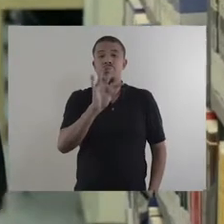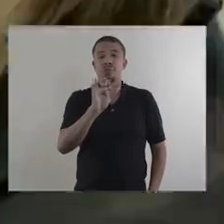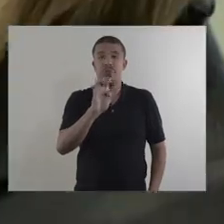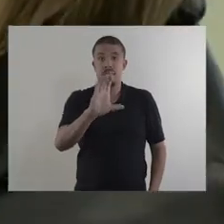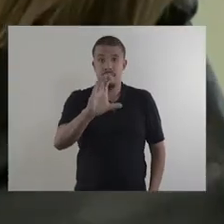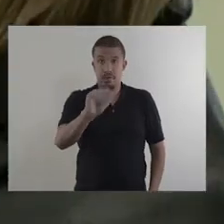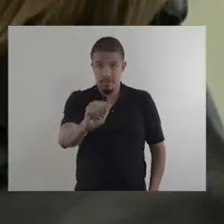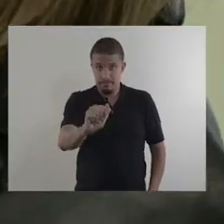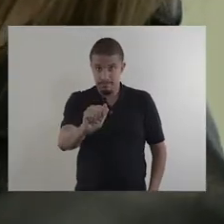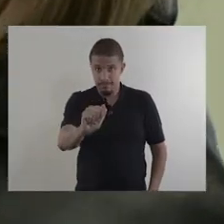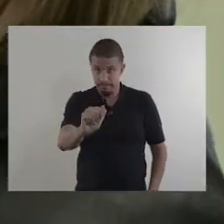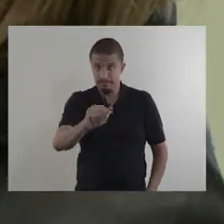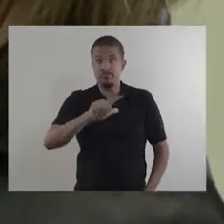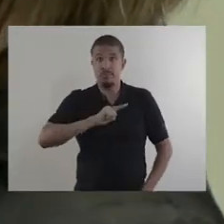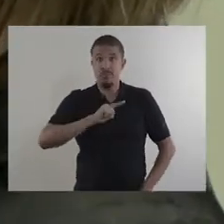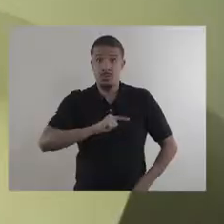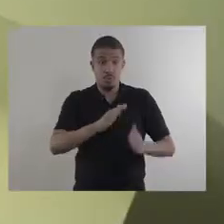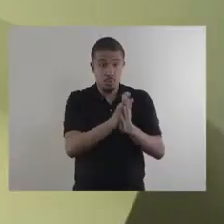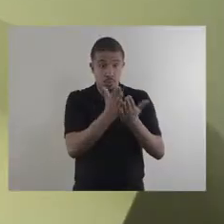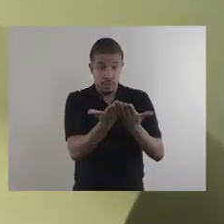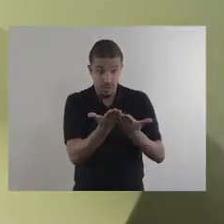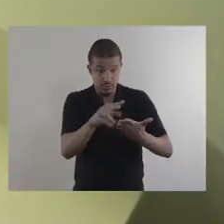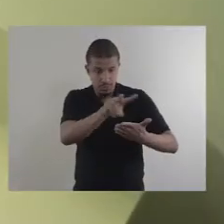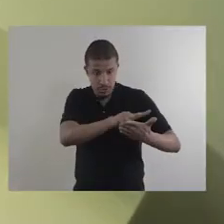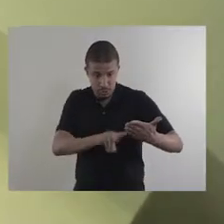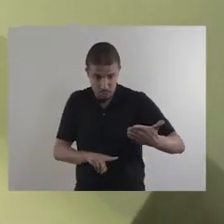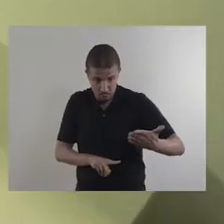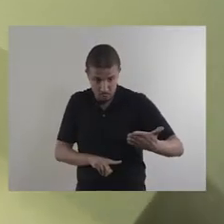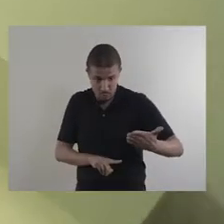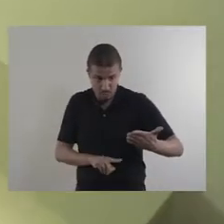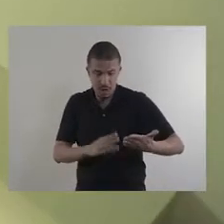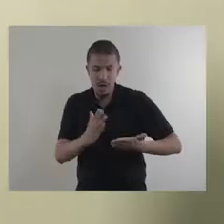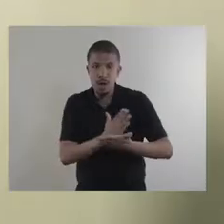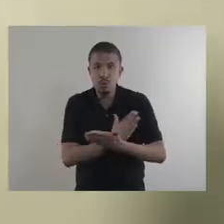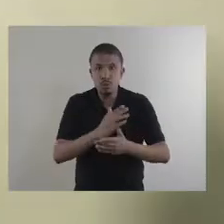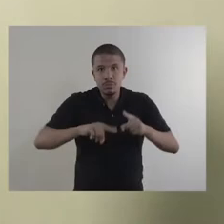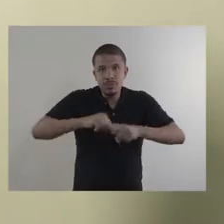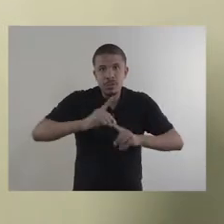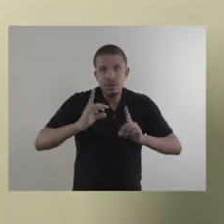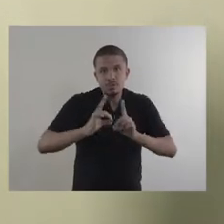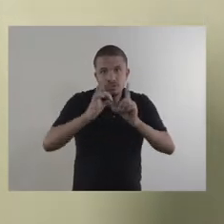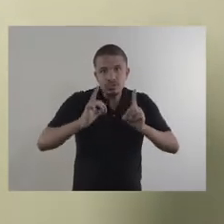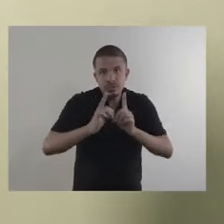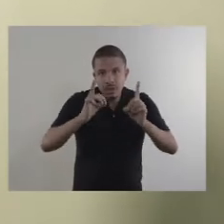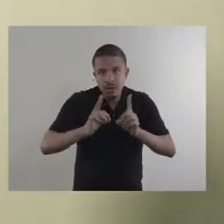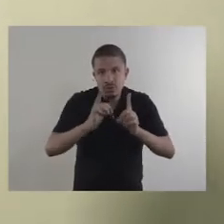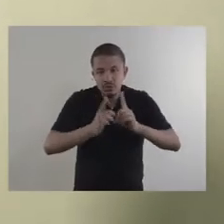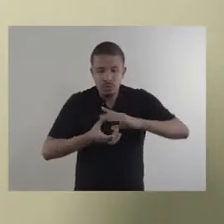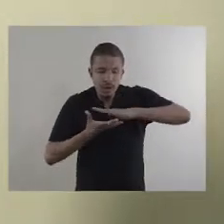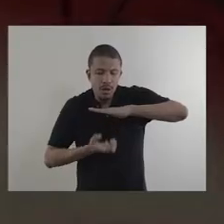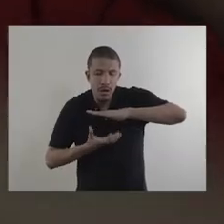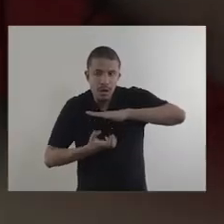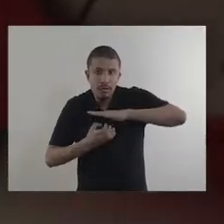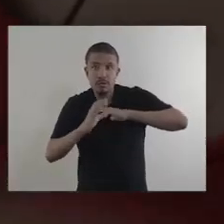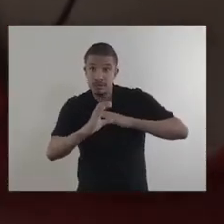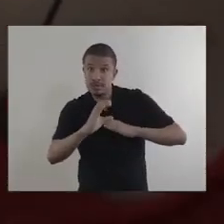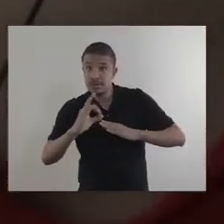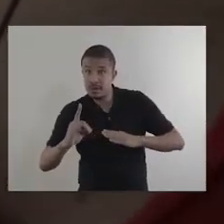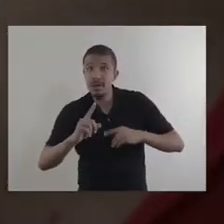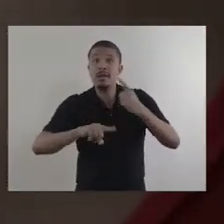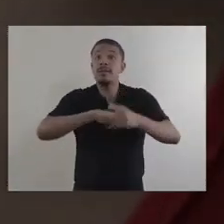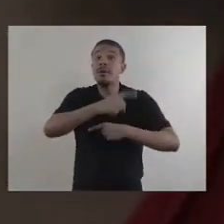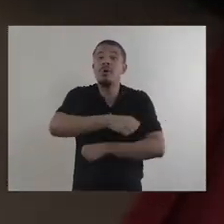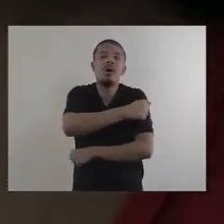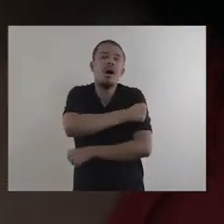uma audioteca no SERAI. Nós fazemos a leitura dos livros e alguns materiais didáticos da faculdade e gravamos